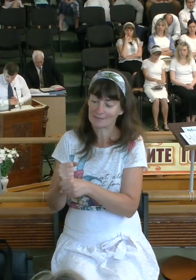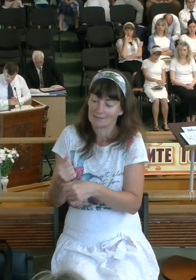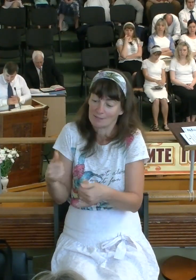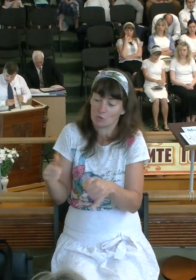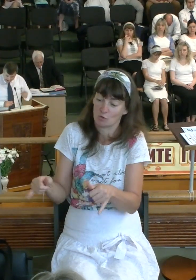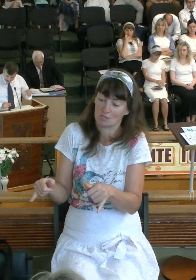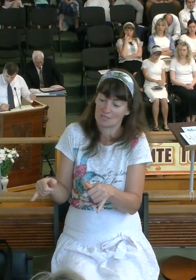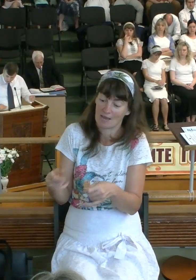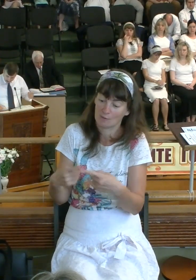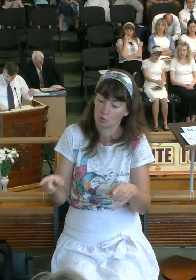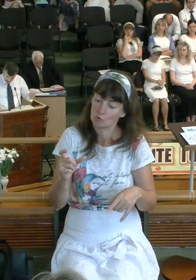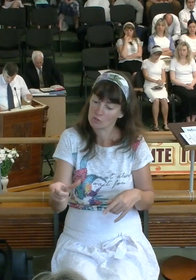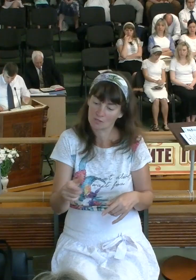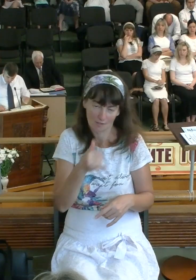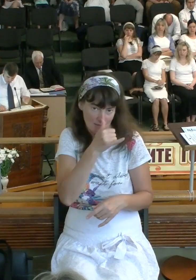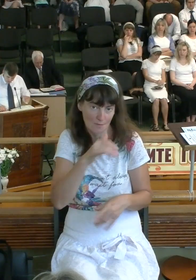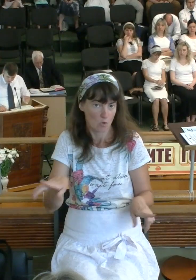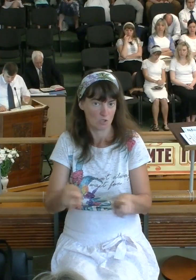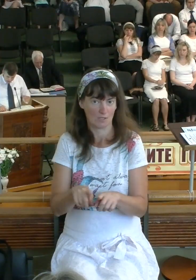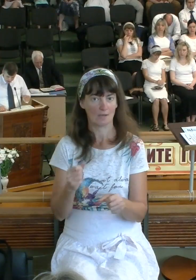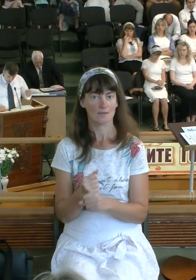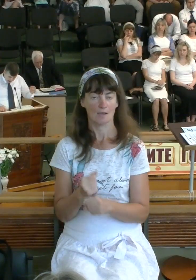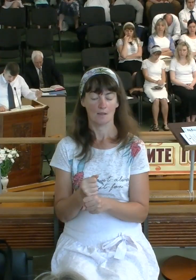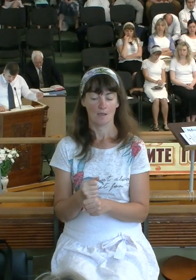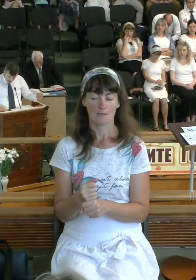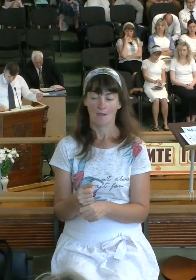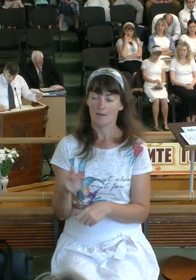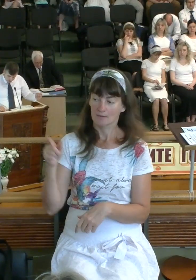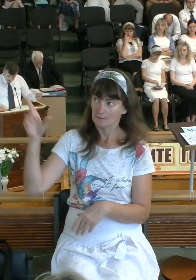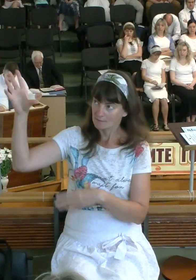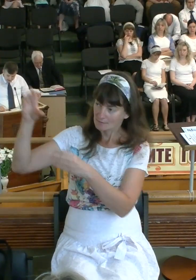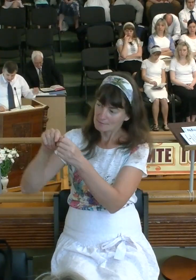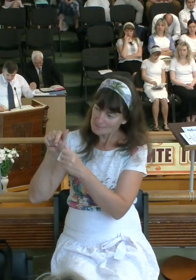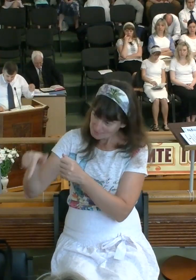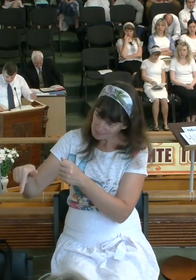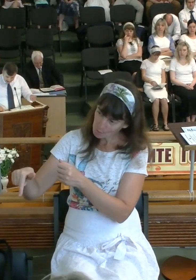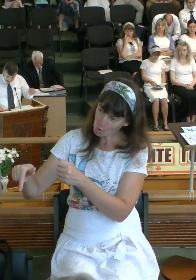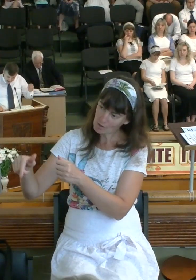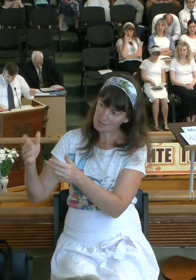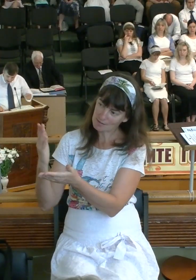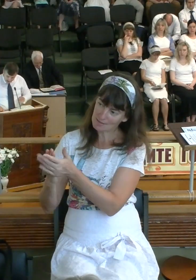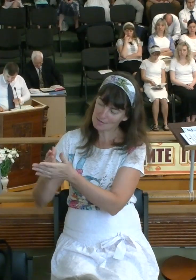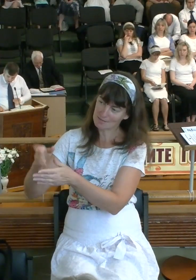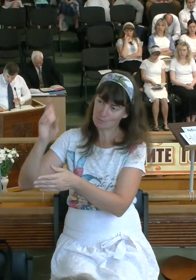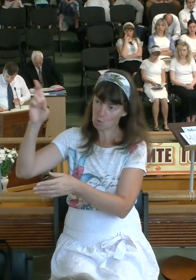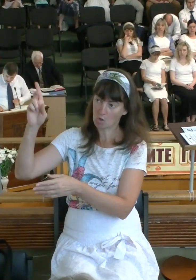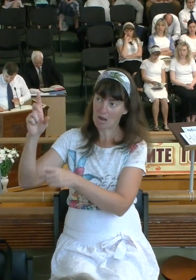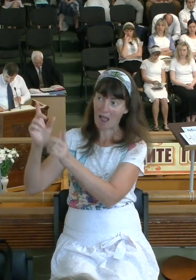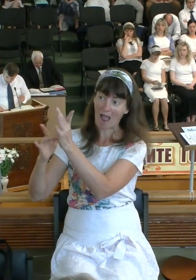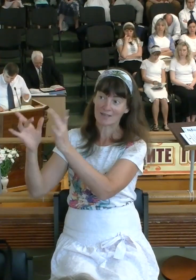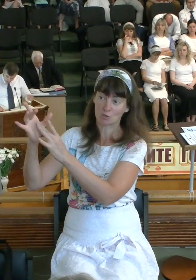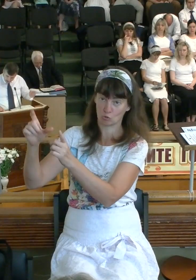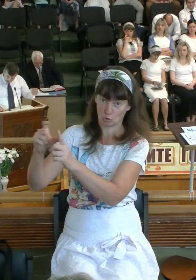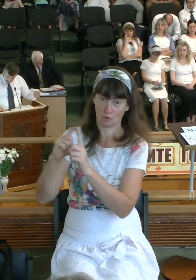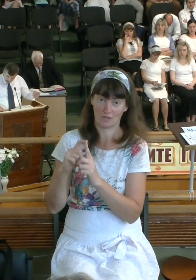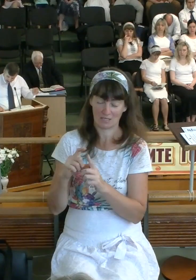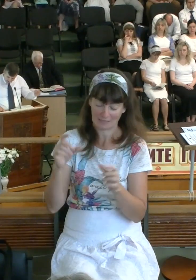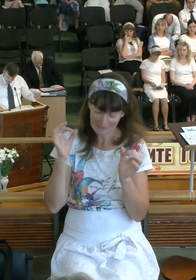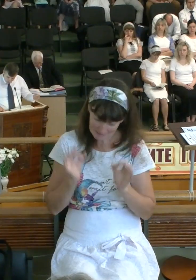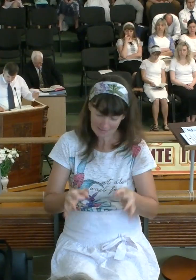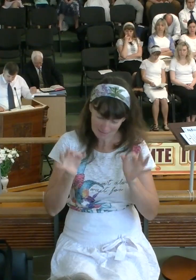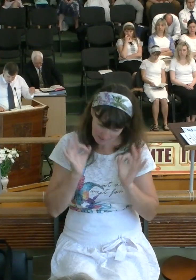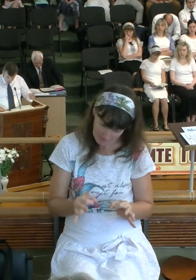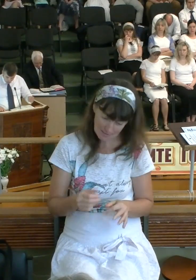может творить, если не будет с ним Бог». А Иисус сказал ему в ответ: «Истинно, истинно говорю тебе, если кто не